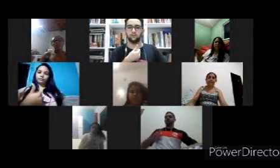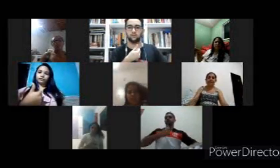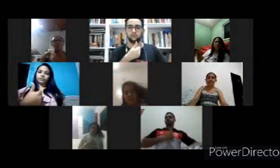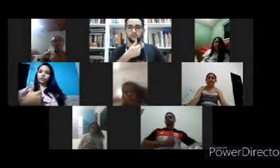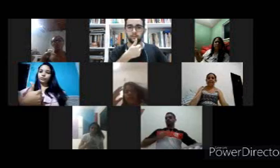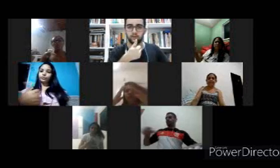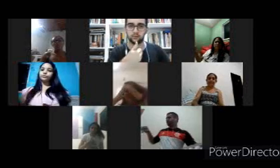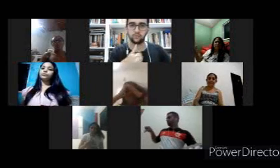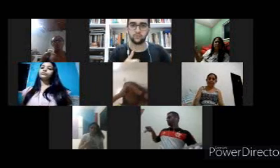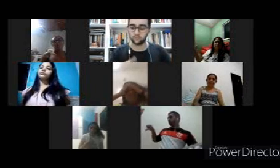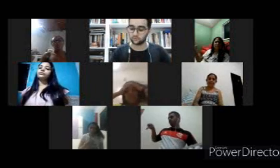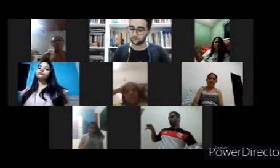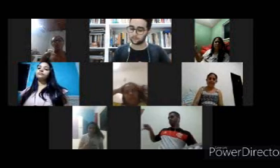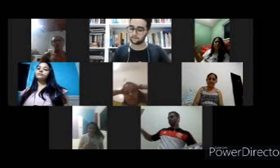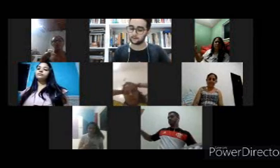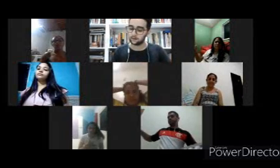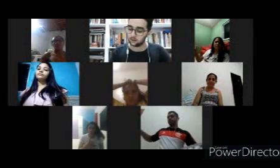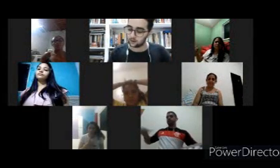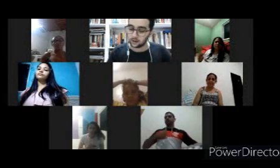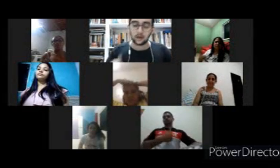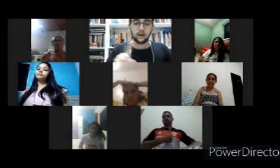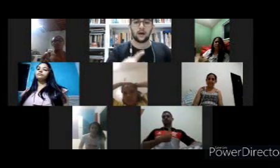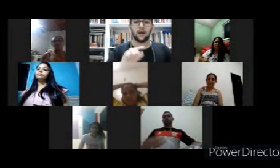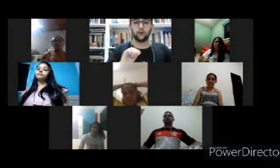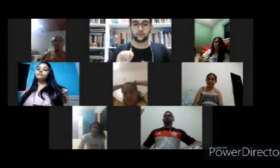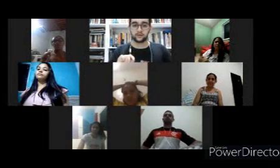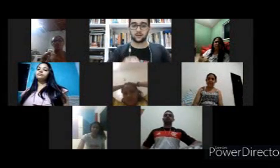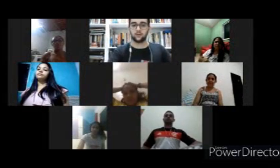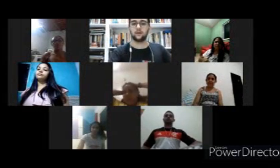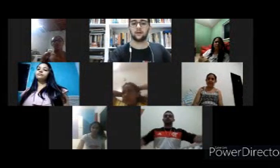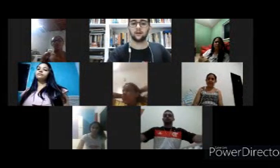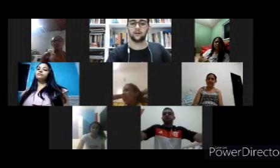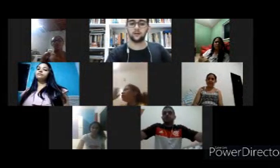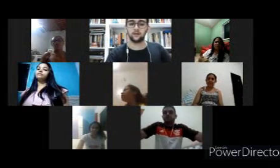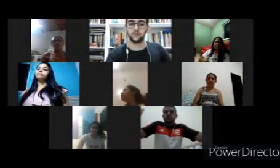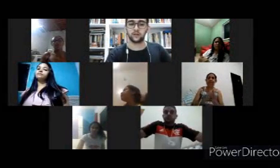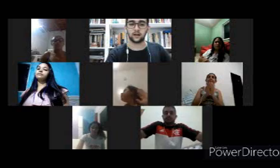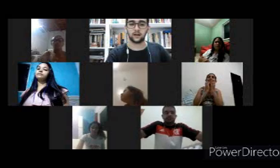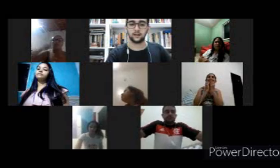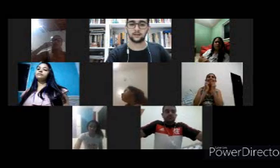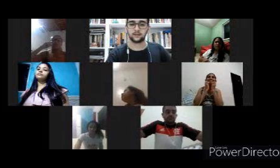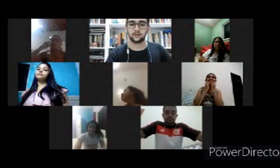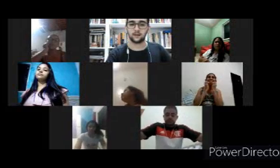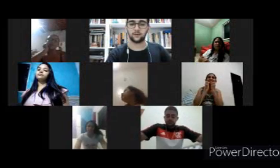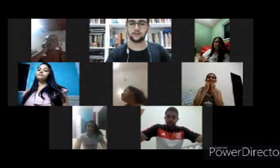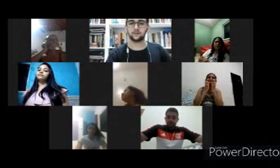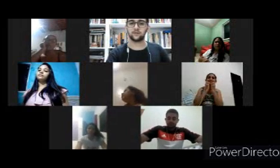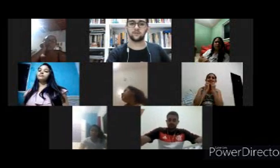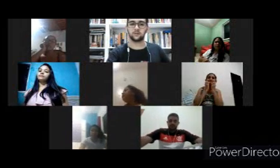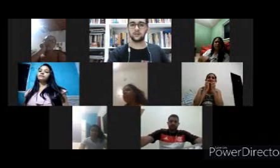1991. E faz um de novo. A outra coisa que eu ia destacar nas apresentações de vocês